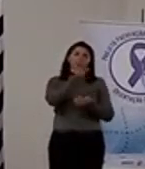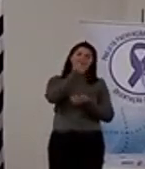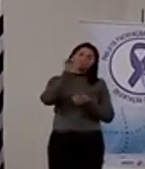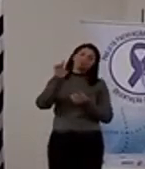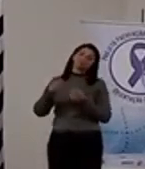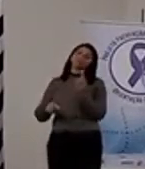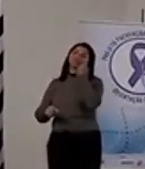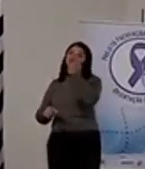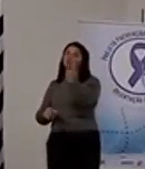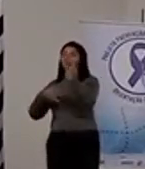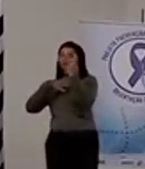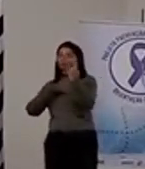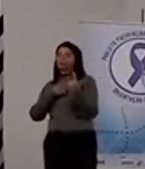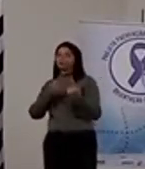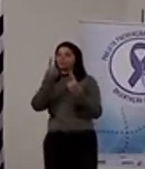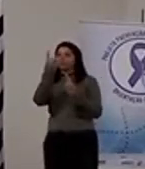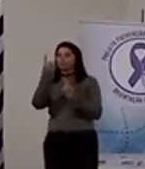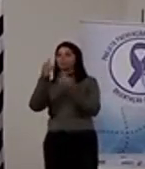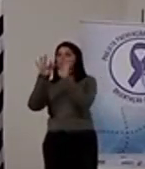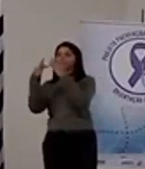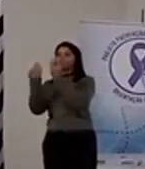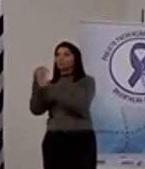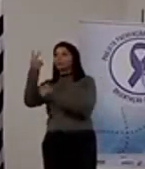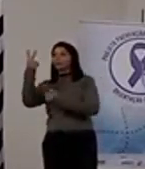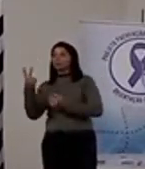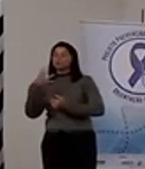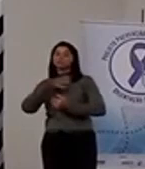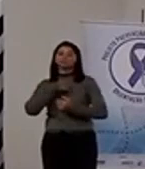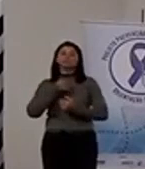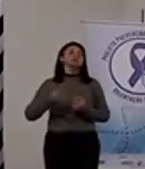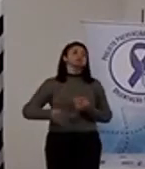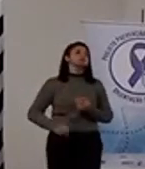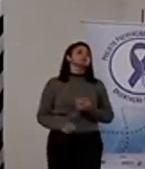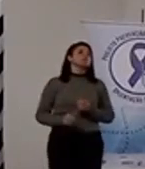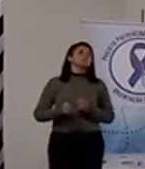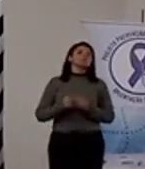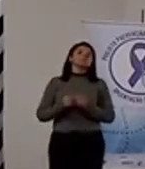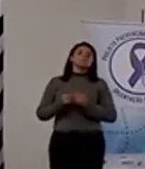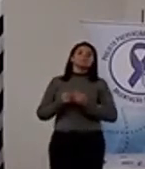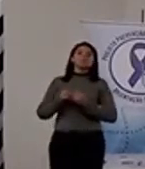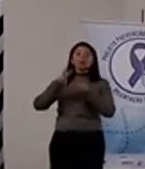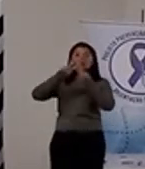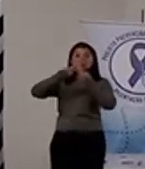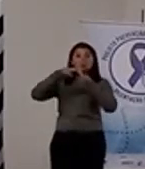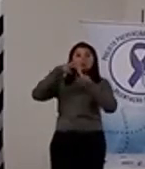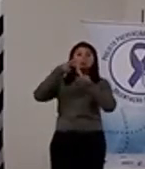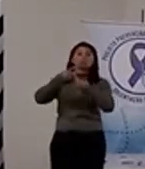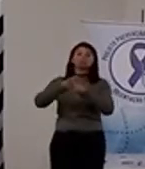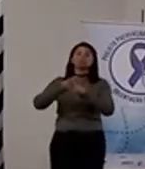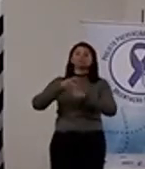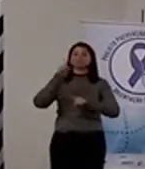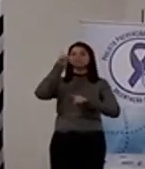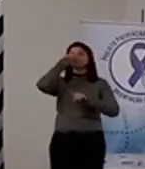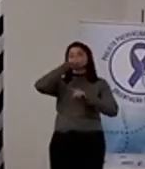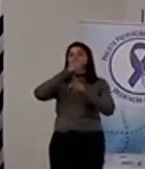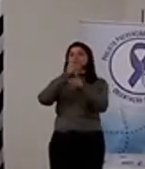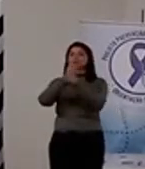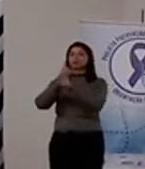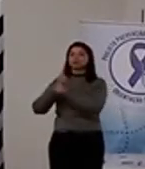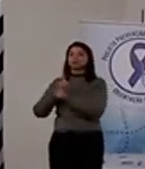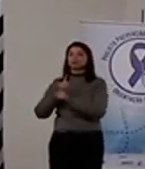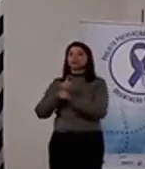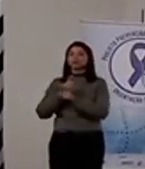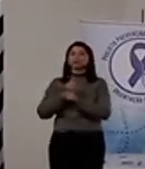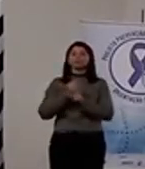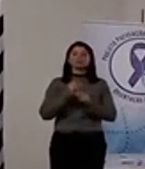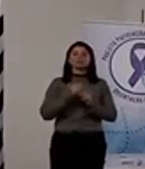2. Então, quando você soma, não tem menos de 20 pessoas no mundo com a doença. Então, essa é ultra, ultra, ultra rara. Então, você pode ter uma doença ultra,